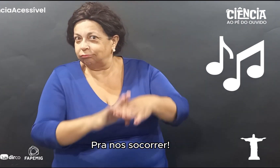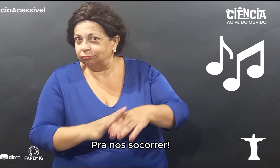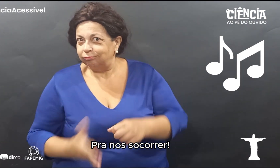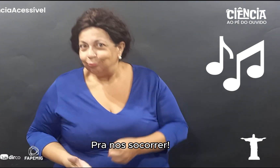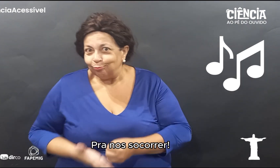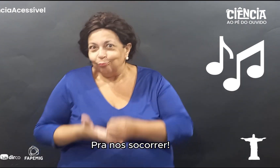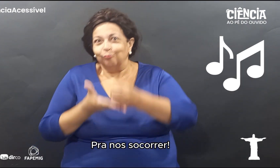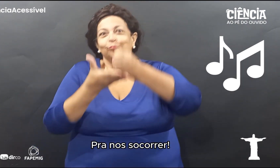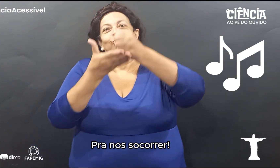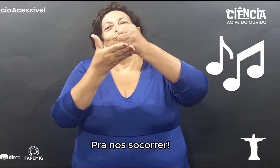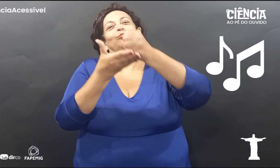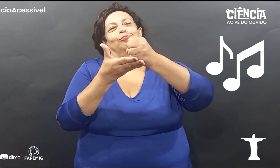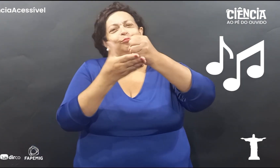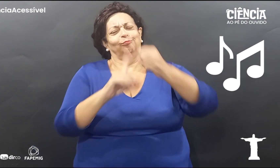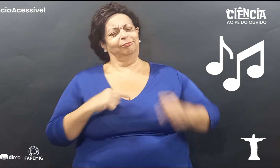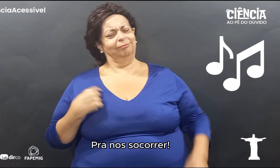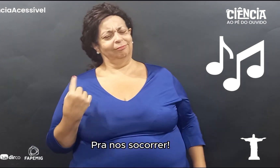socorrer,